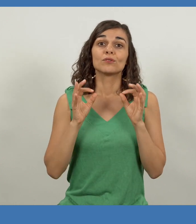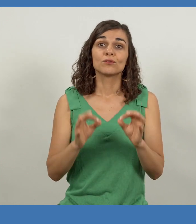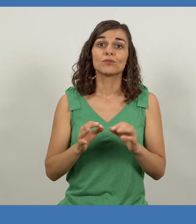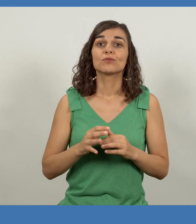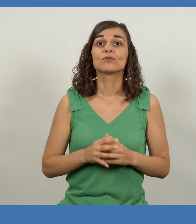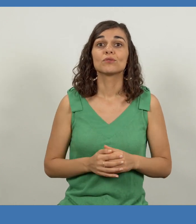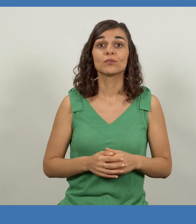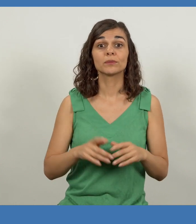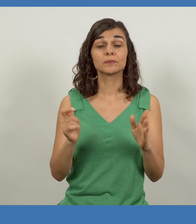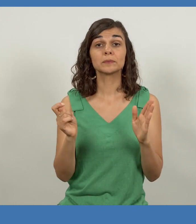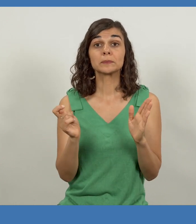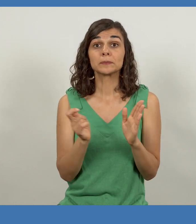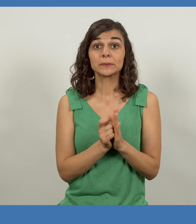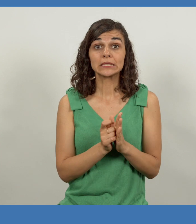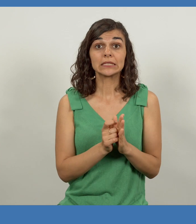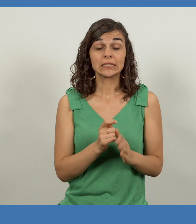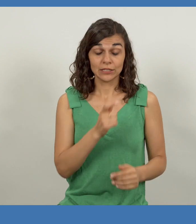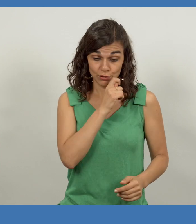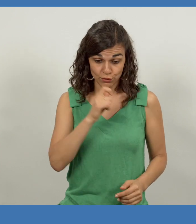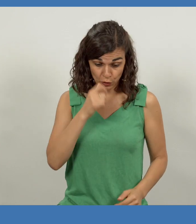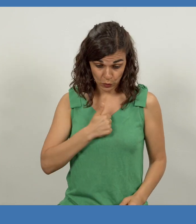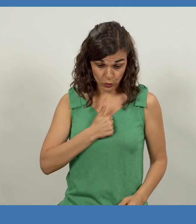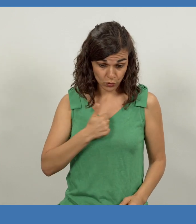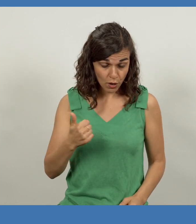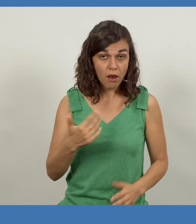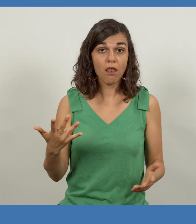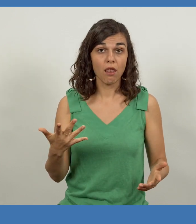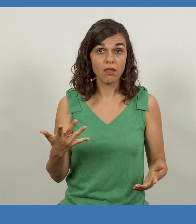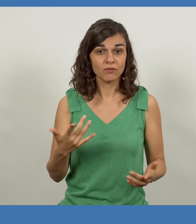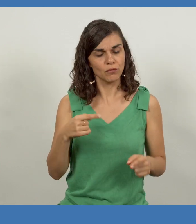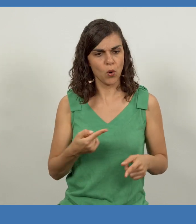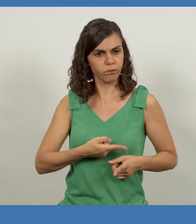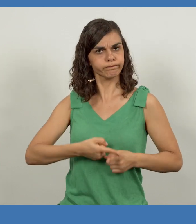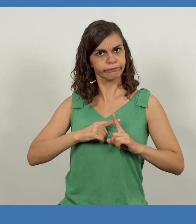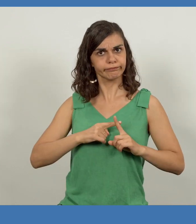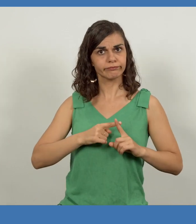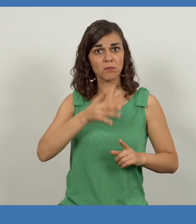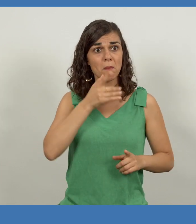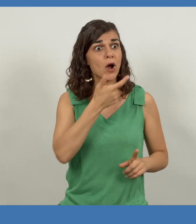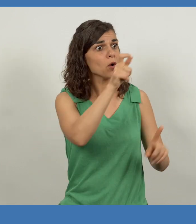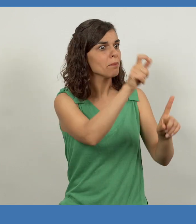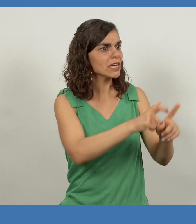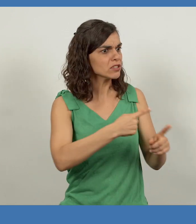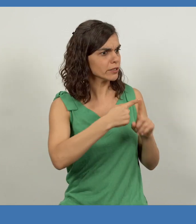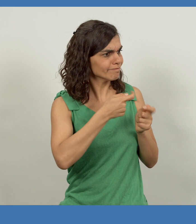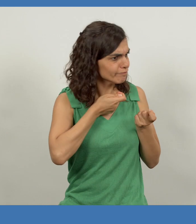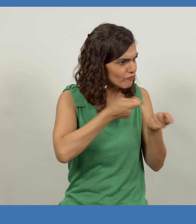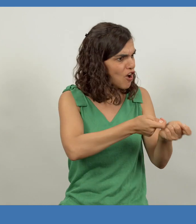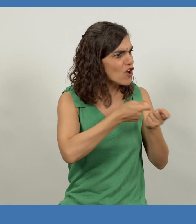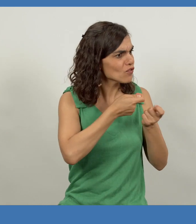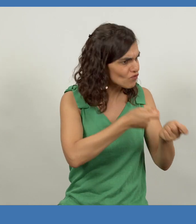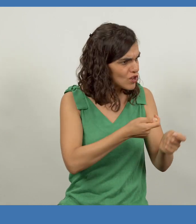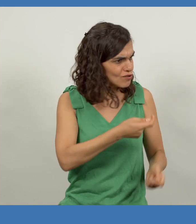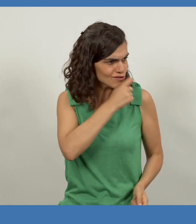jeûne est personnel, il doit être une conviction. Et on ne peut pas imposer le jeûne à quelqu'un sans qu'il